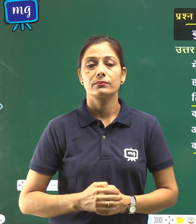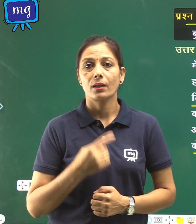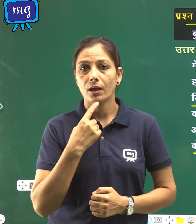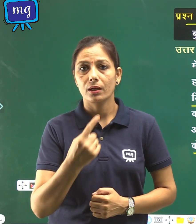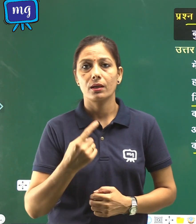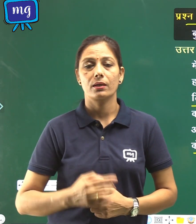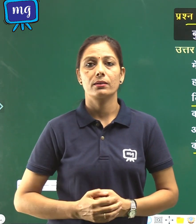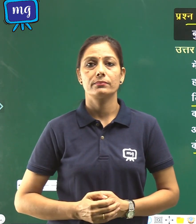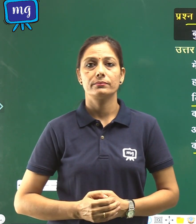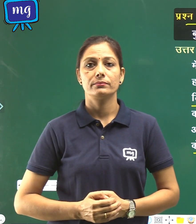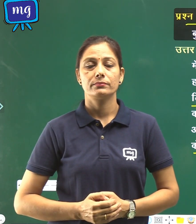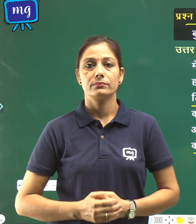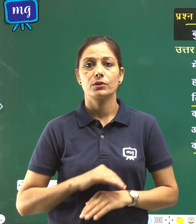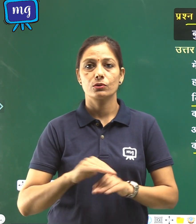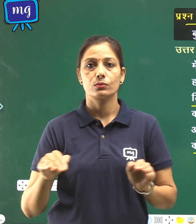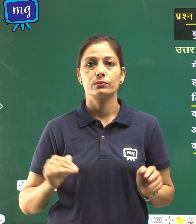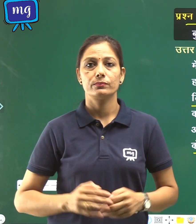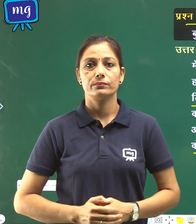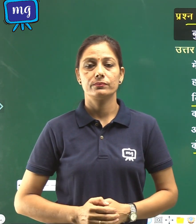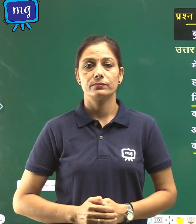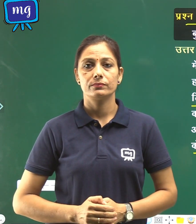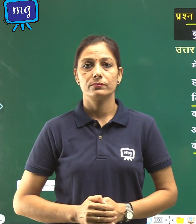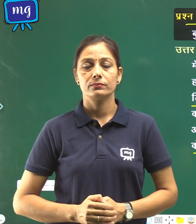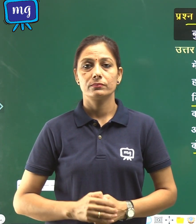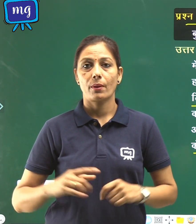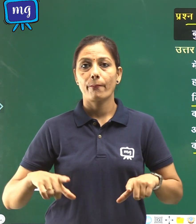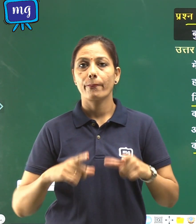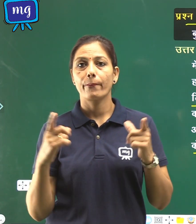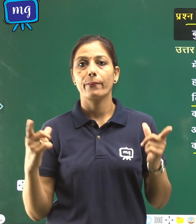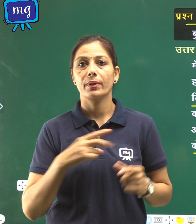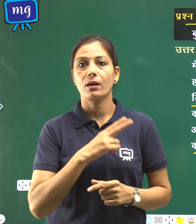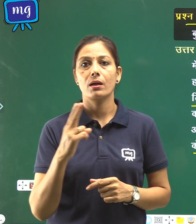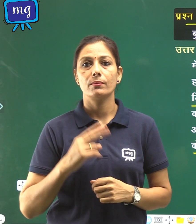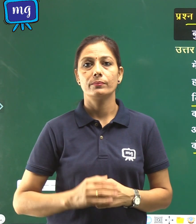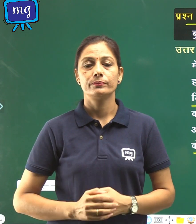कहा गया है। बच्चों, पीपल का पेड़